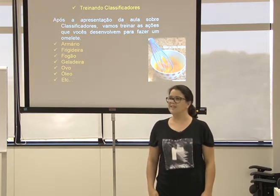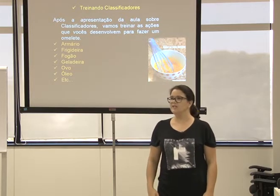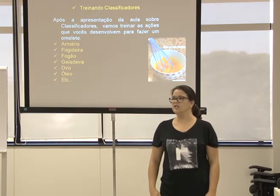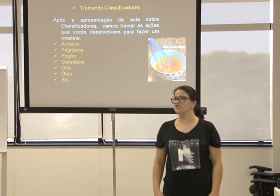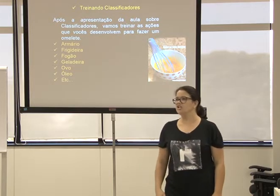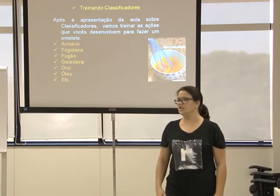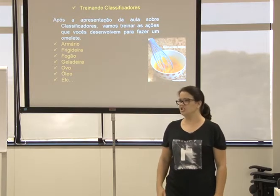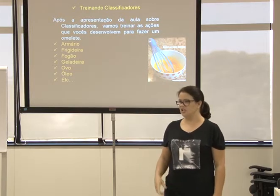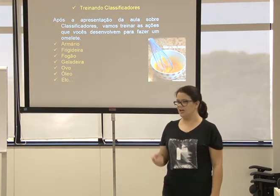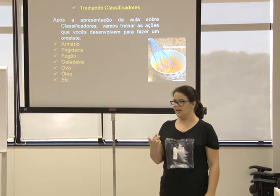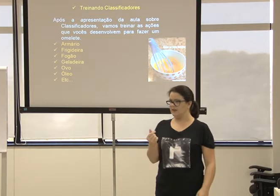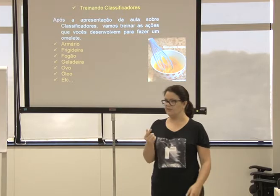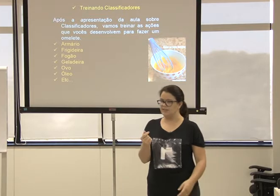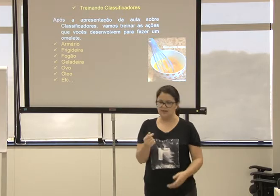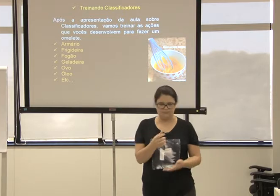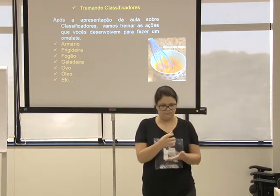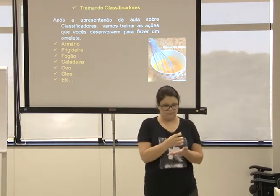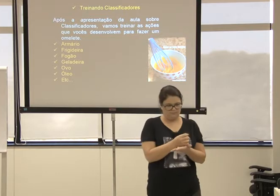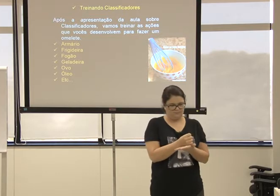Vaquinha de dinheiro, é você?